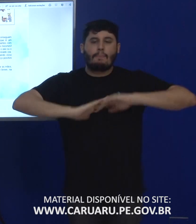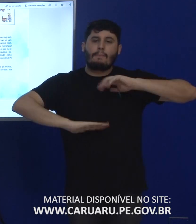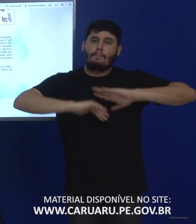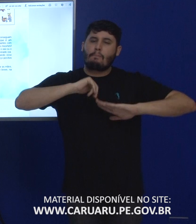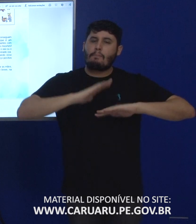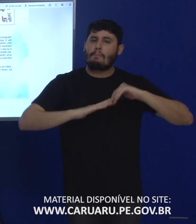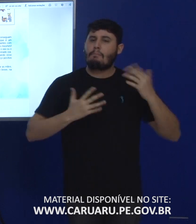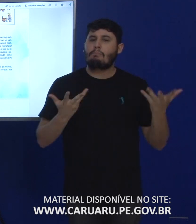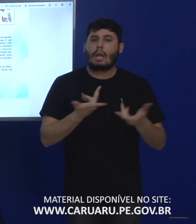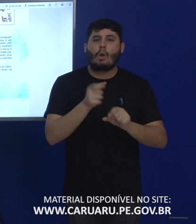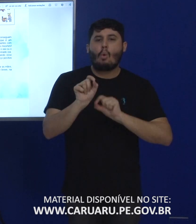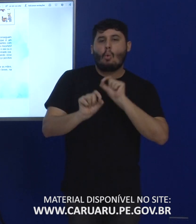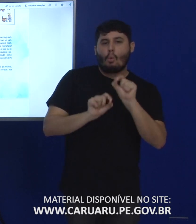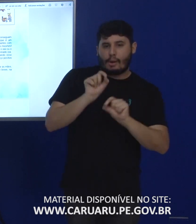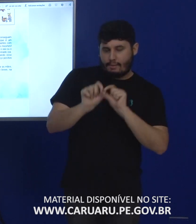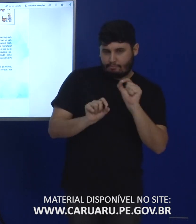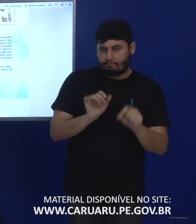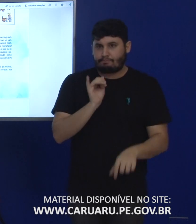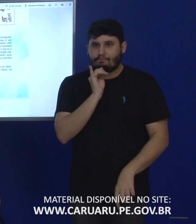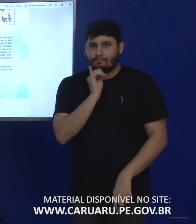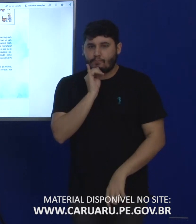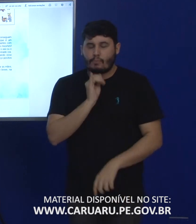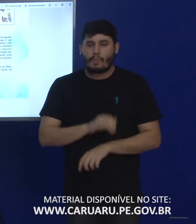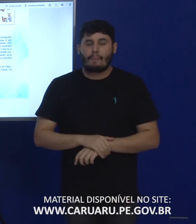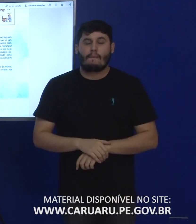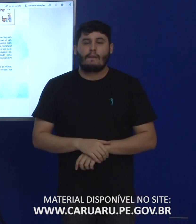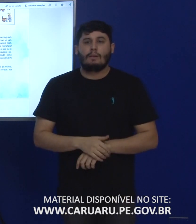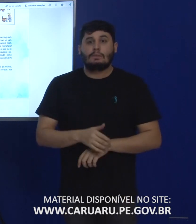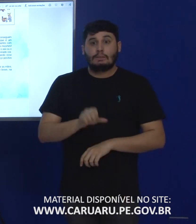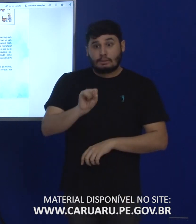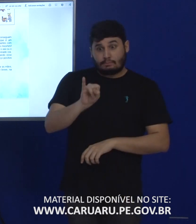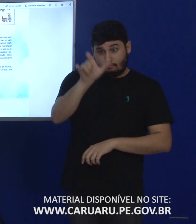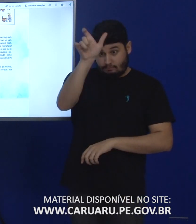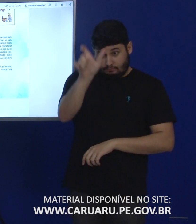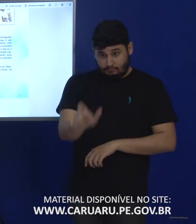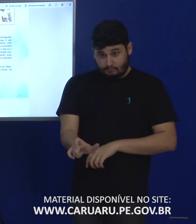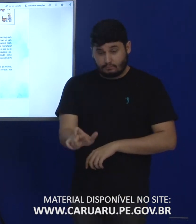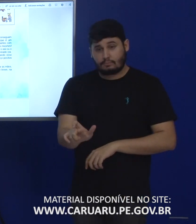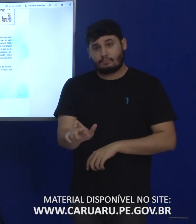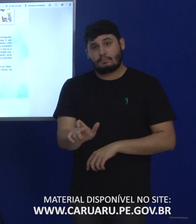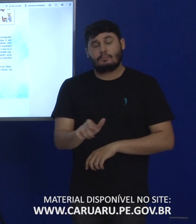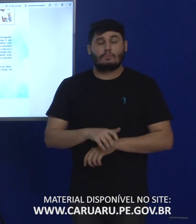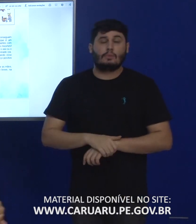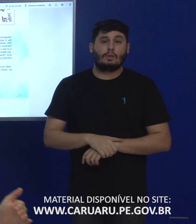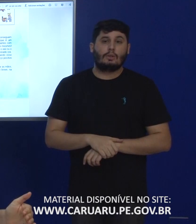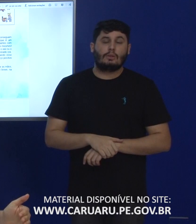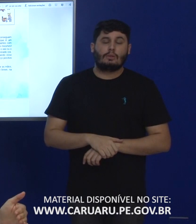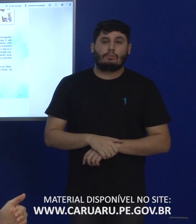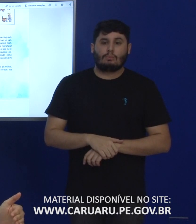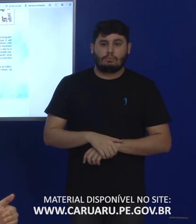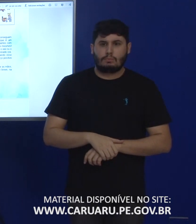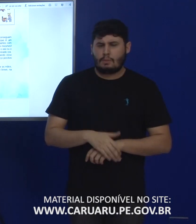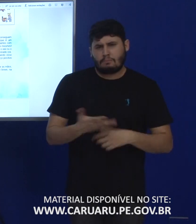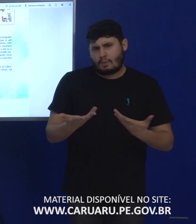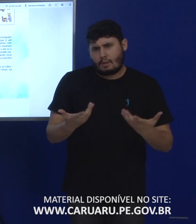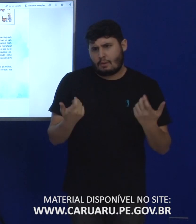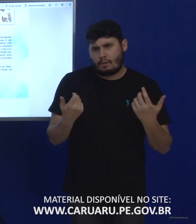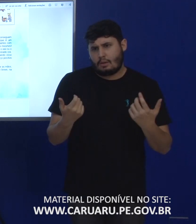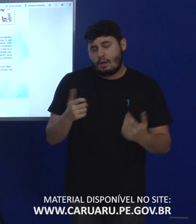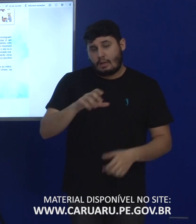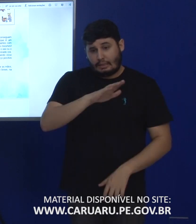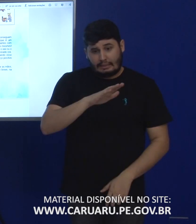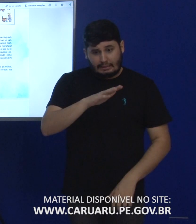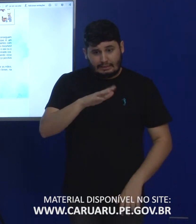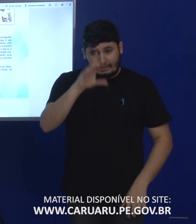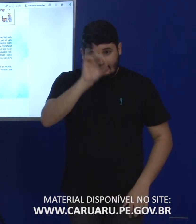gente pode pensar que uma pessoa, né, não necessariamente apenas uma criança com deficiência,